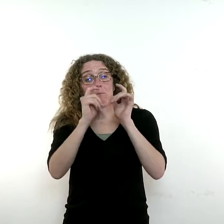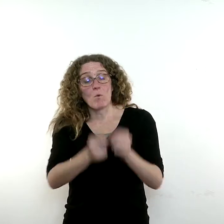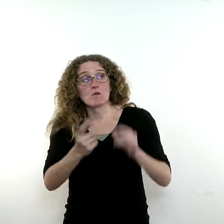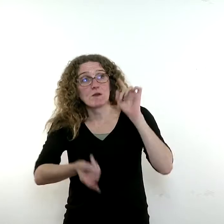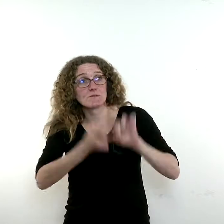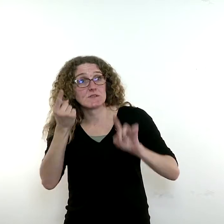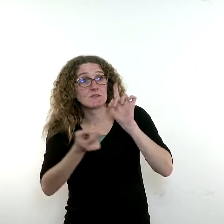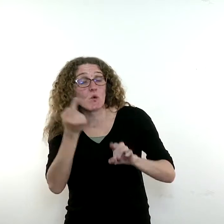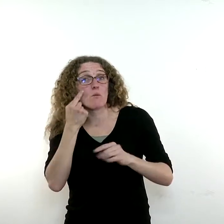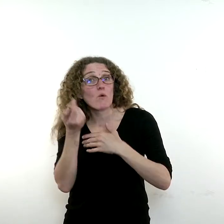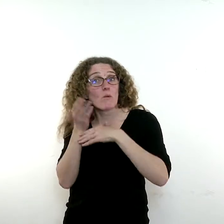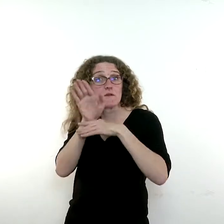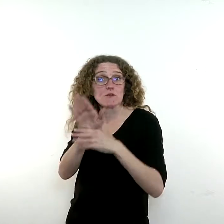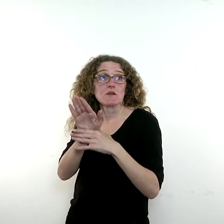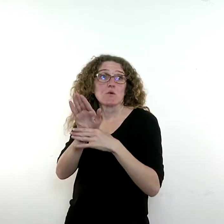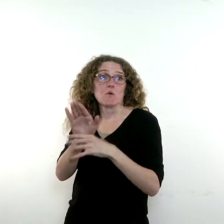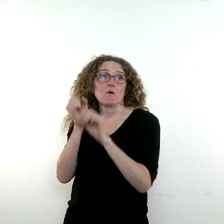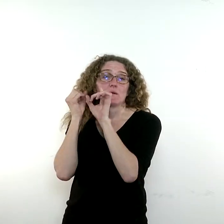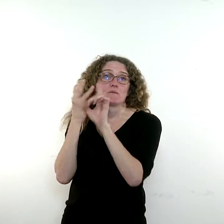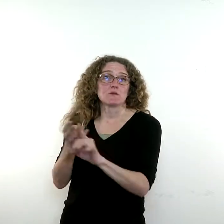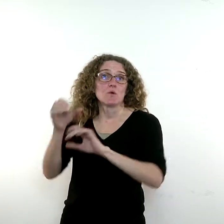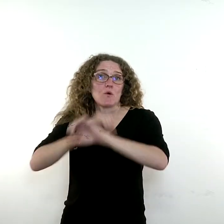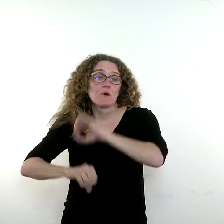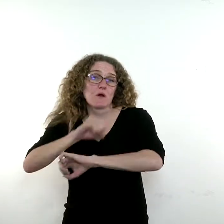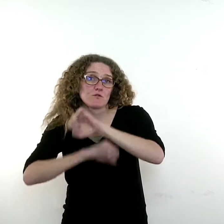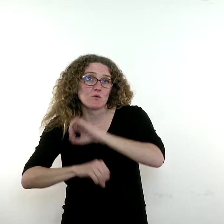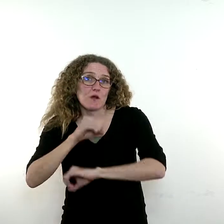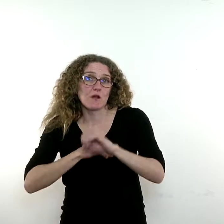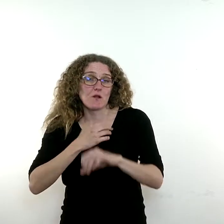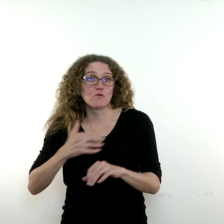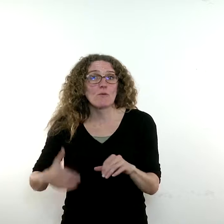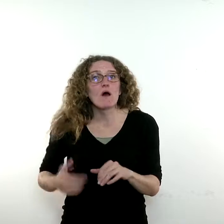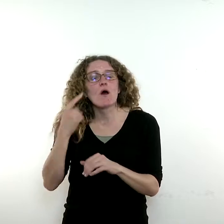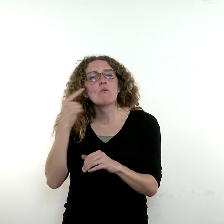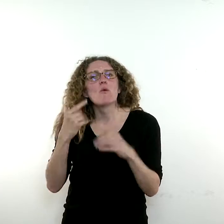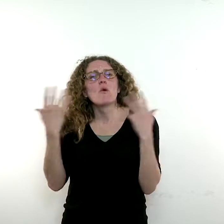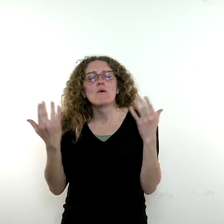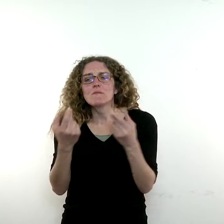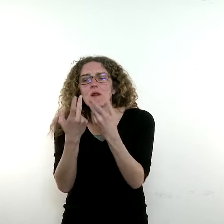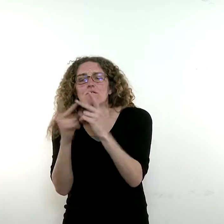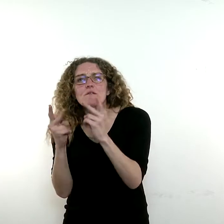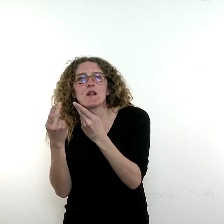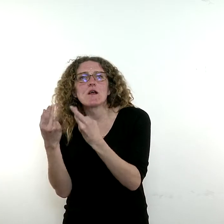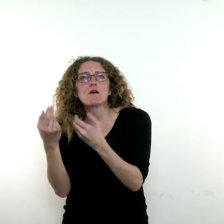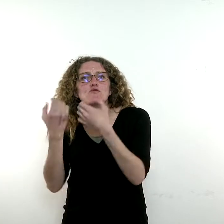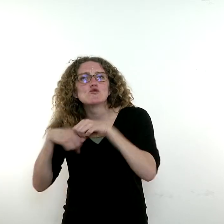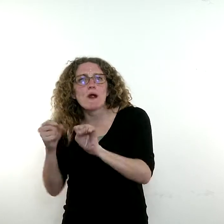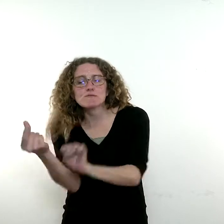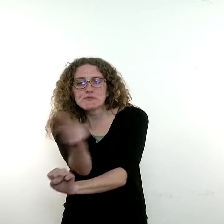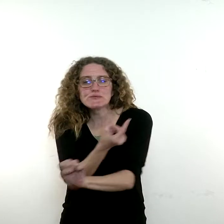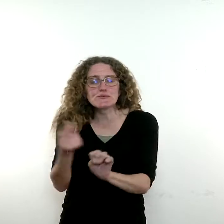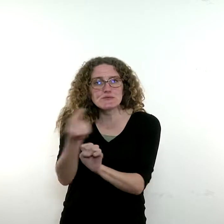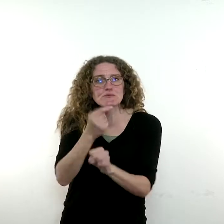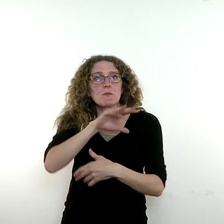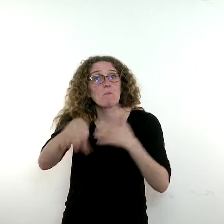missions opérationnelles du maire dans le cadre de l'action internationale de la ville et des jumelages, participation à la 33e conférence